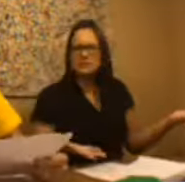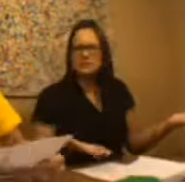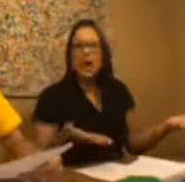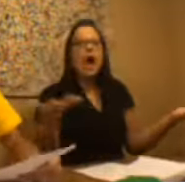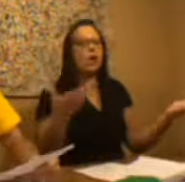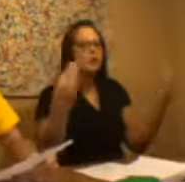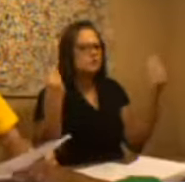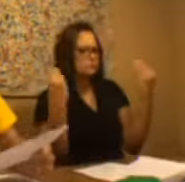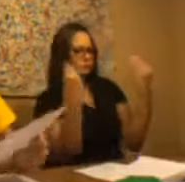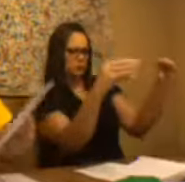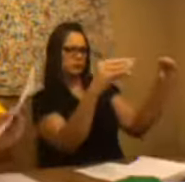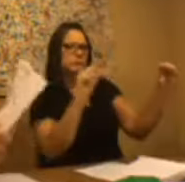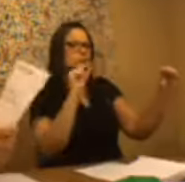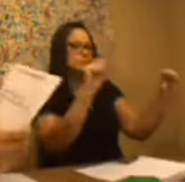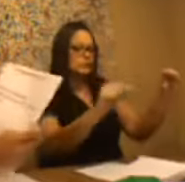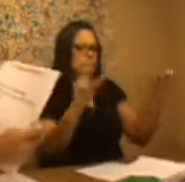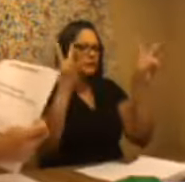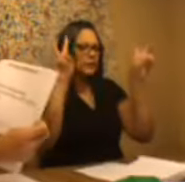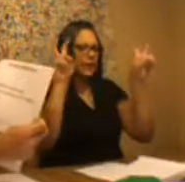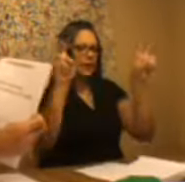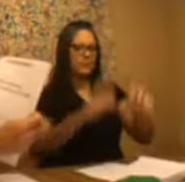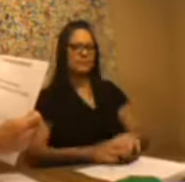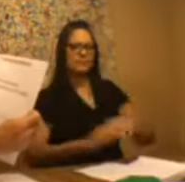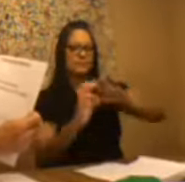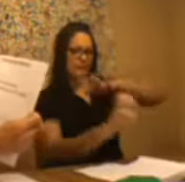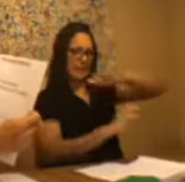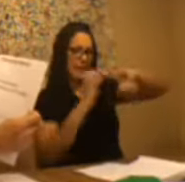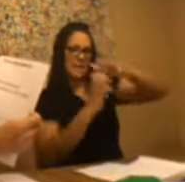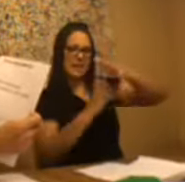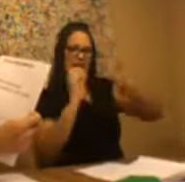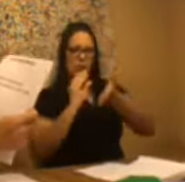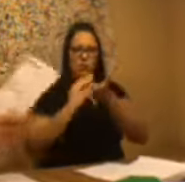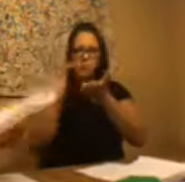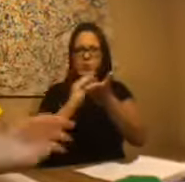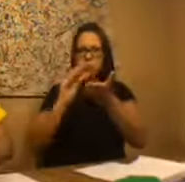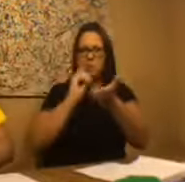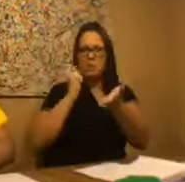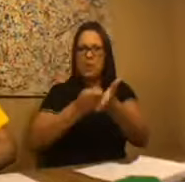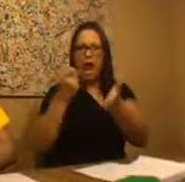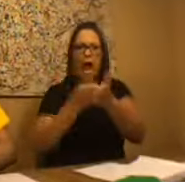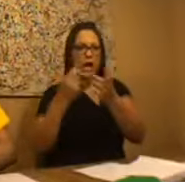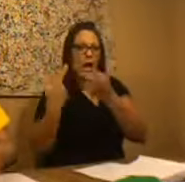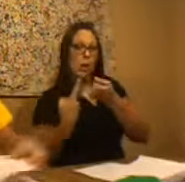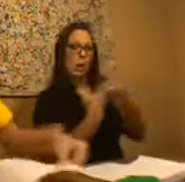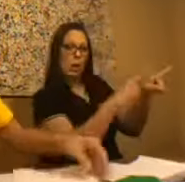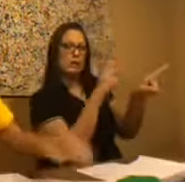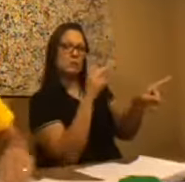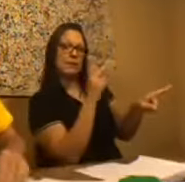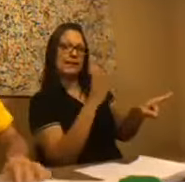publicou matéria aqui empresários banco campanha contra o pt